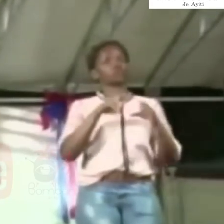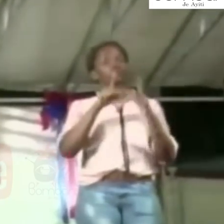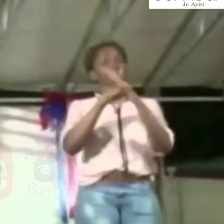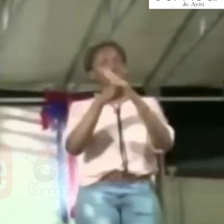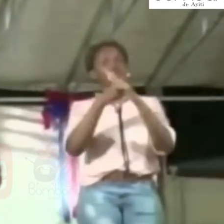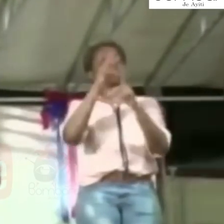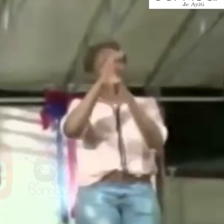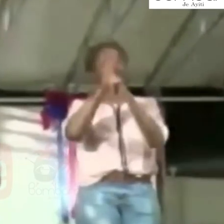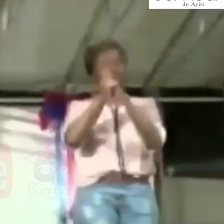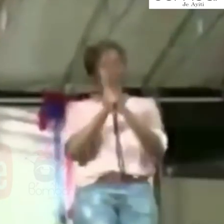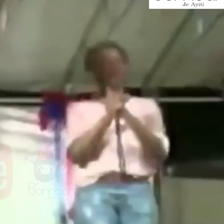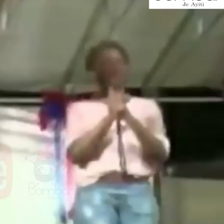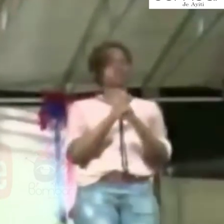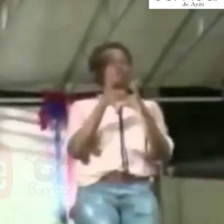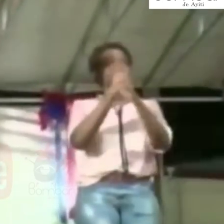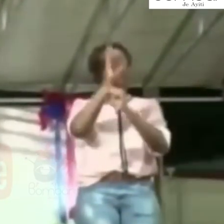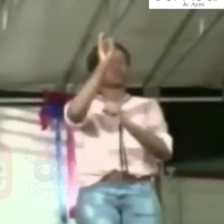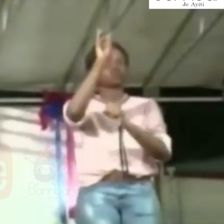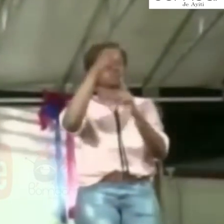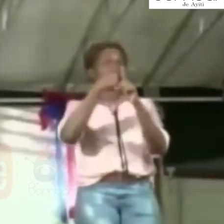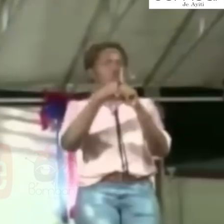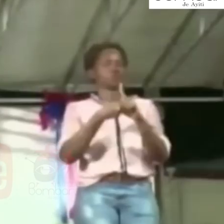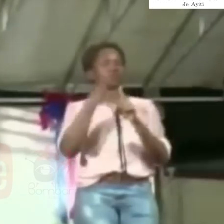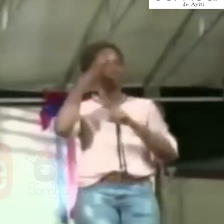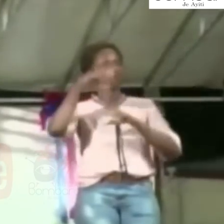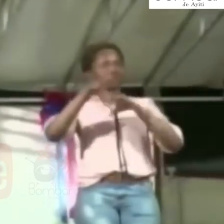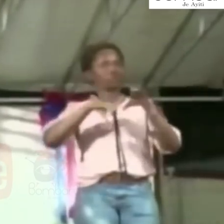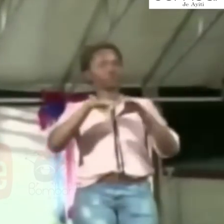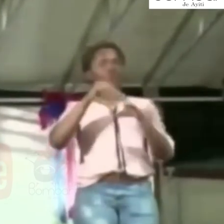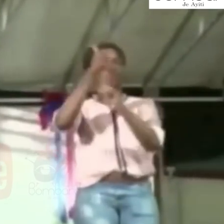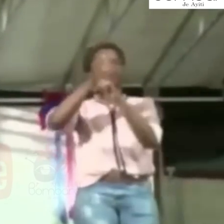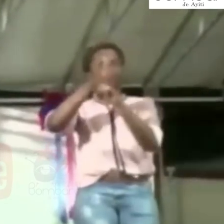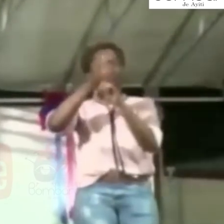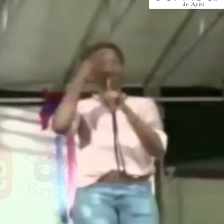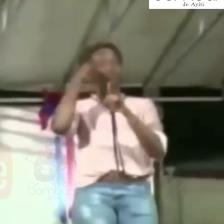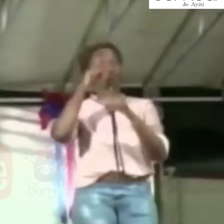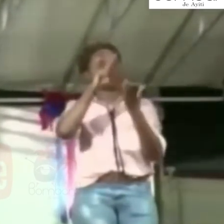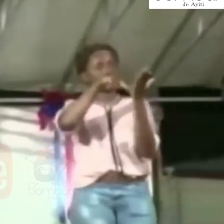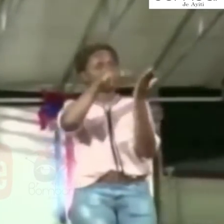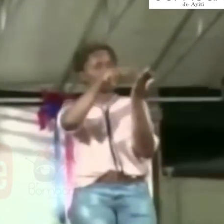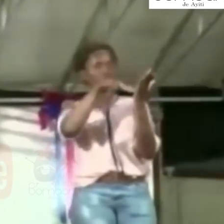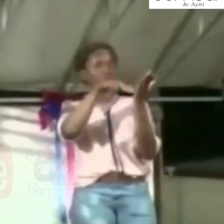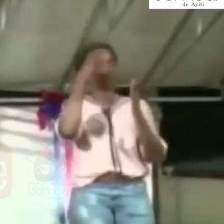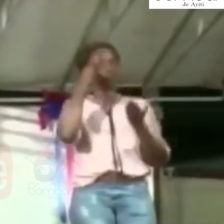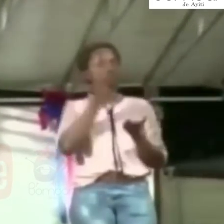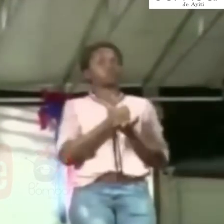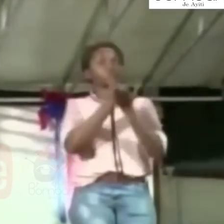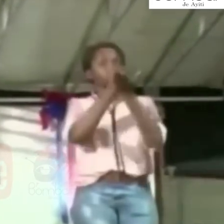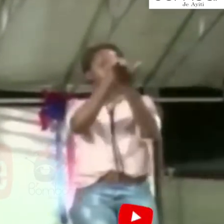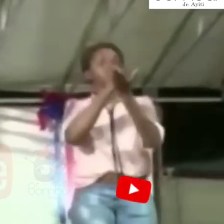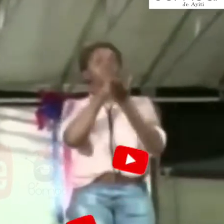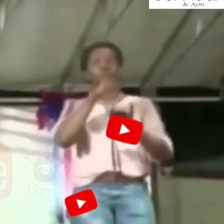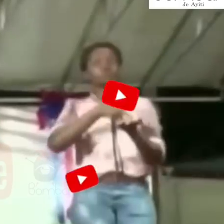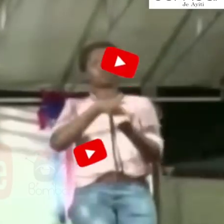de mois mars et la pour 6 mois pour le faire. Mars, avril, mai, juin, août, et pendant l'étude la fait là, pour aider nous pour ne pas